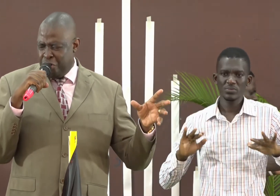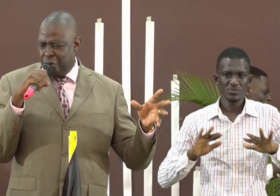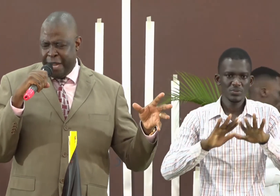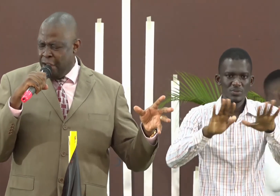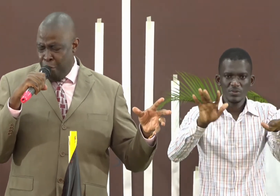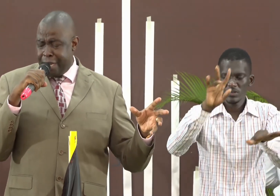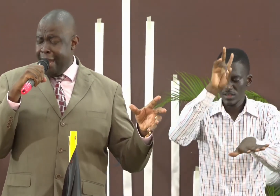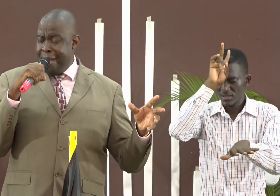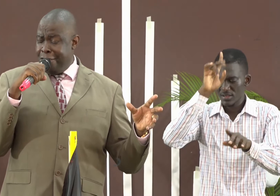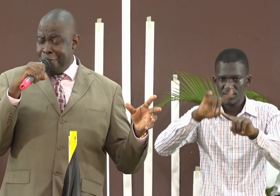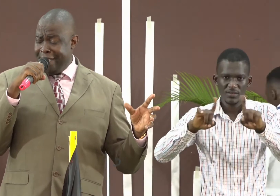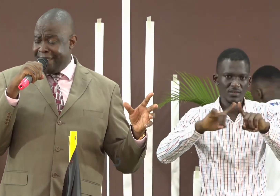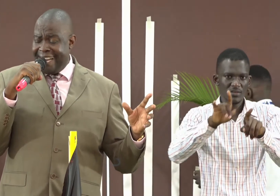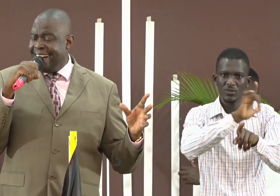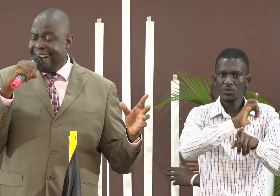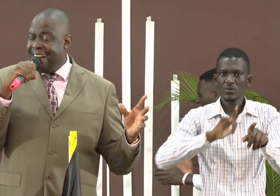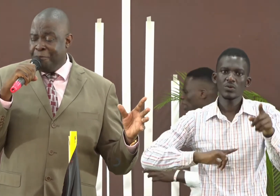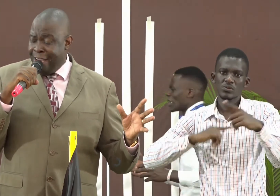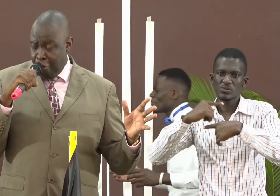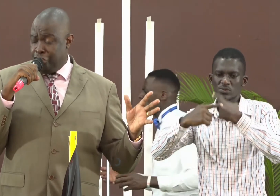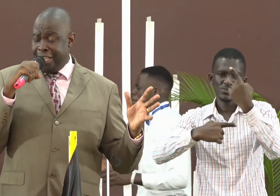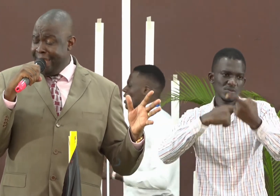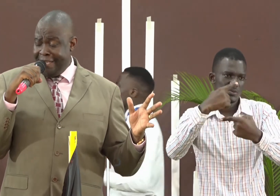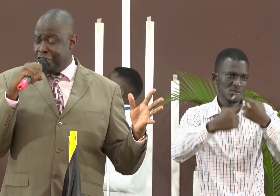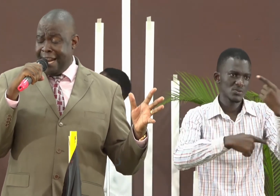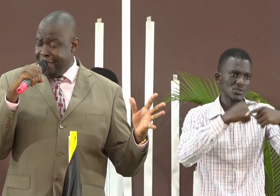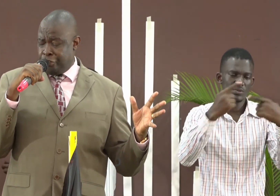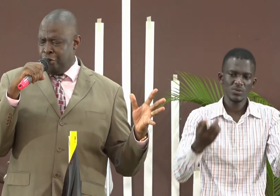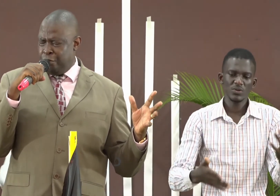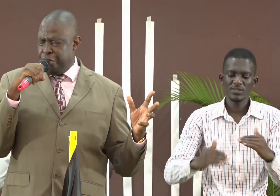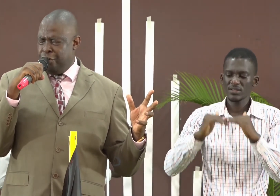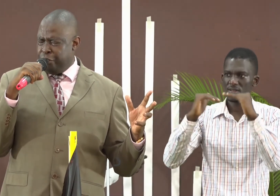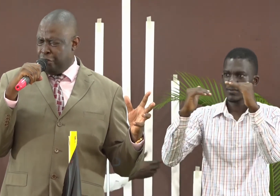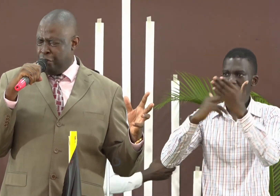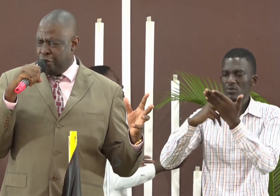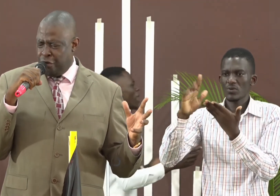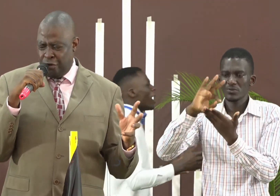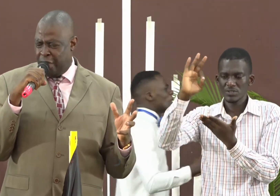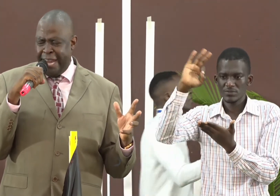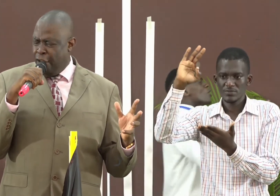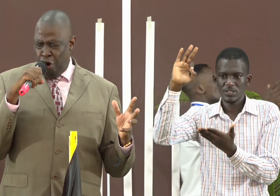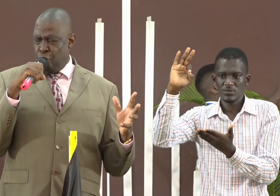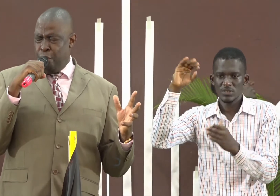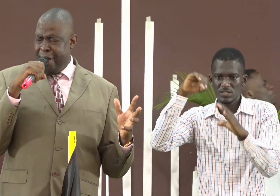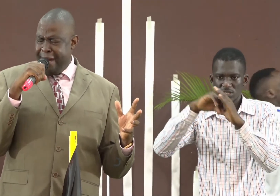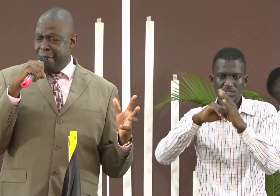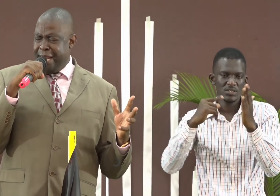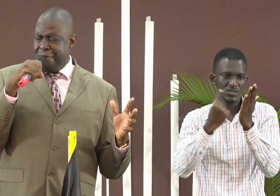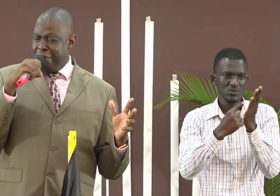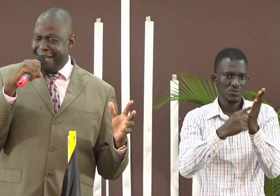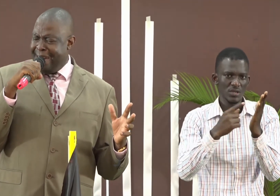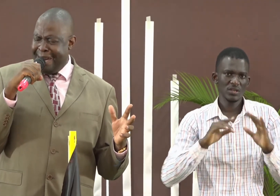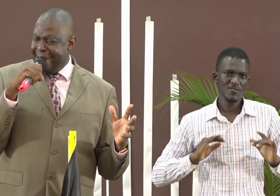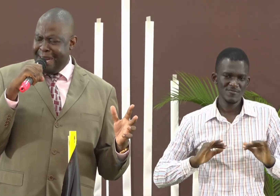kyalo Mukama yongeza ku kigere ekirala eky'omwoyo omutukuvu